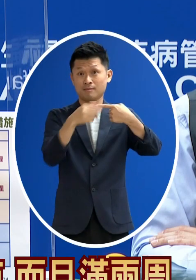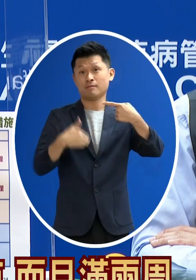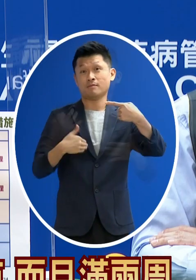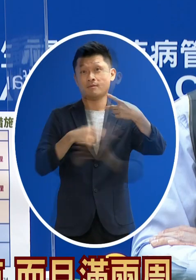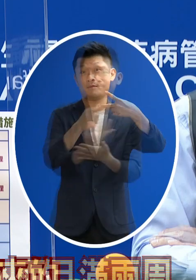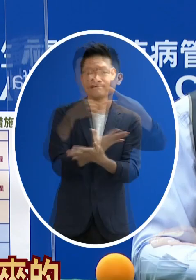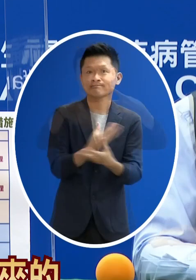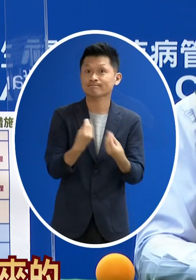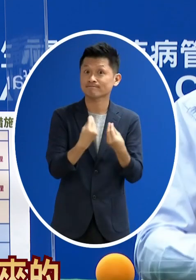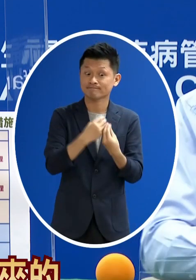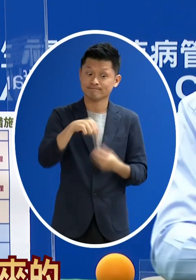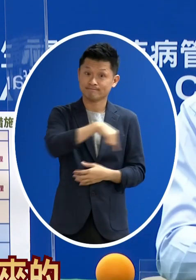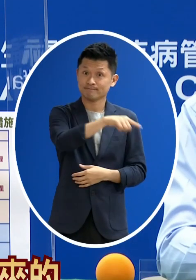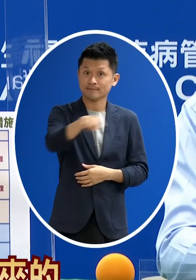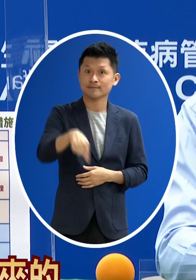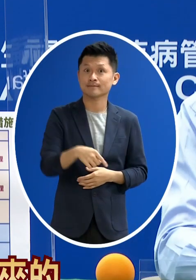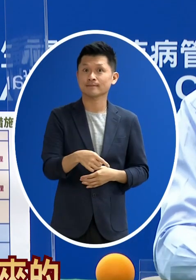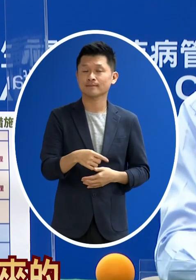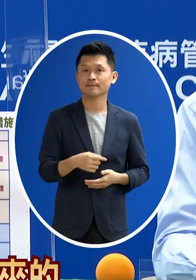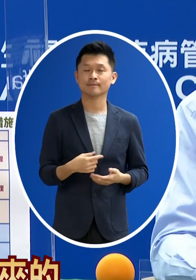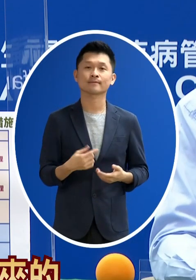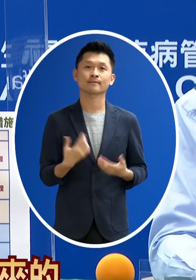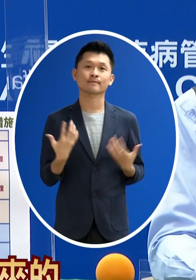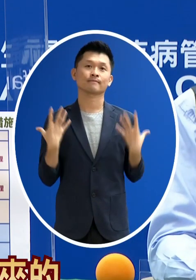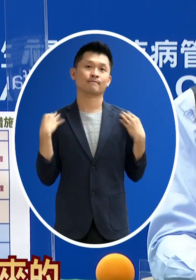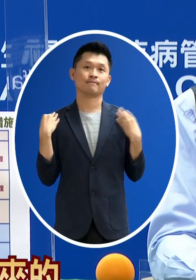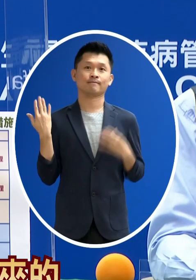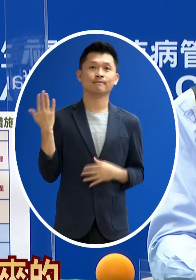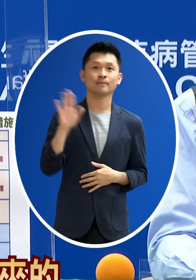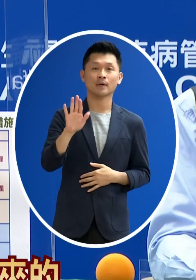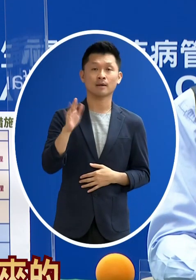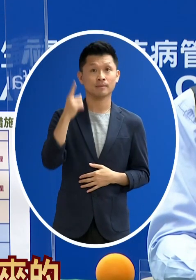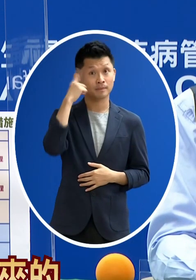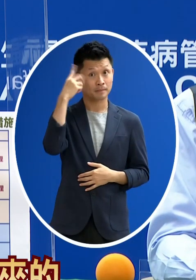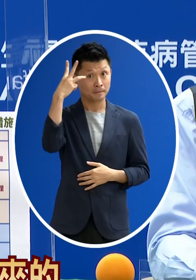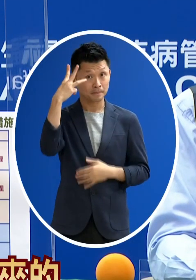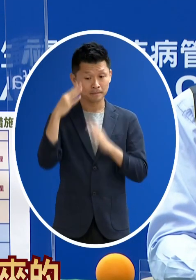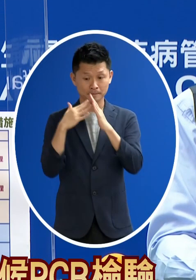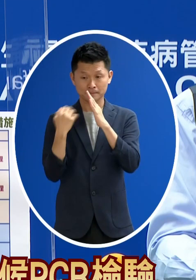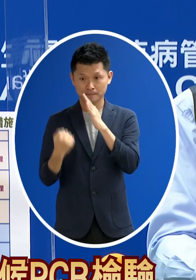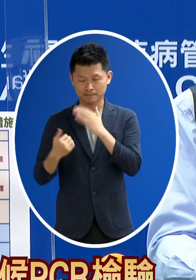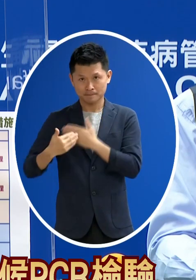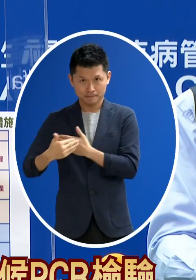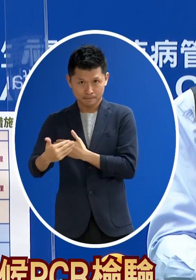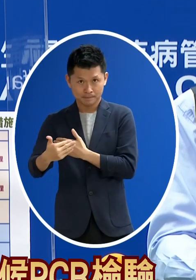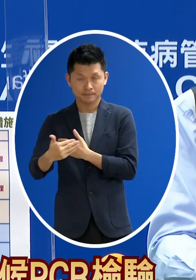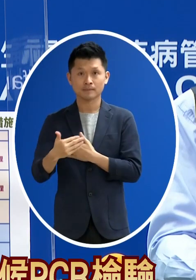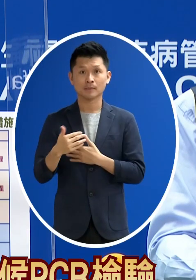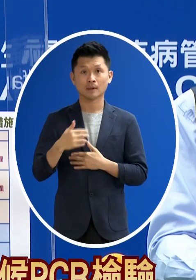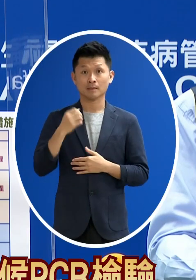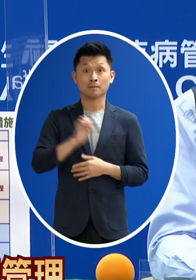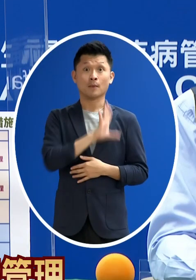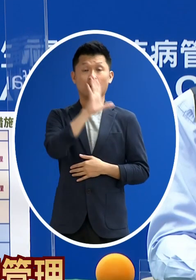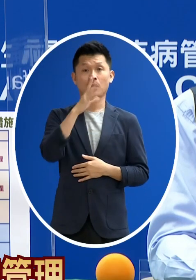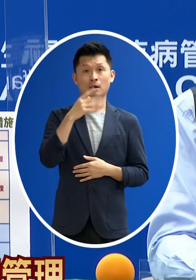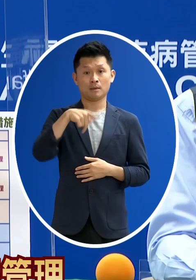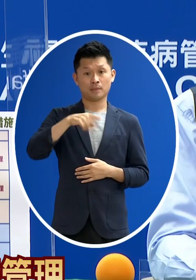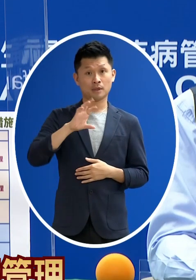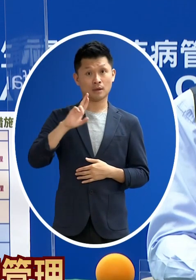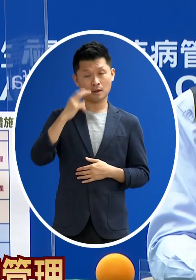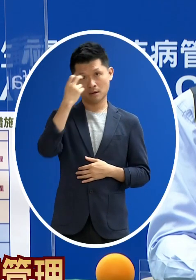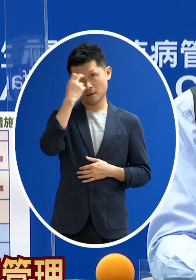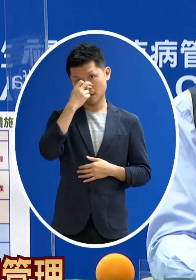满2周，那还是就是维持原来的，采3天居家检疫，结束的时候 PCR 检验，